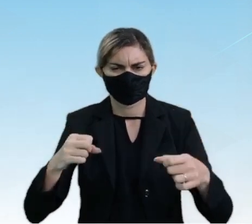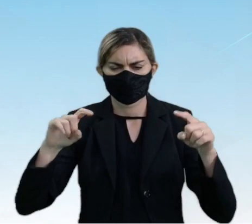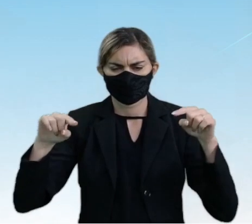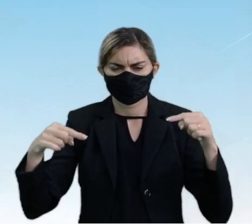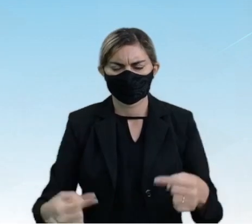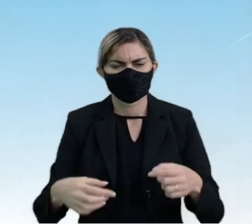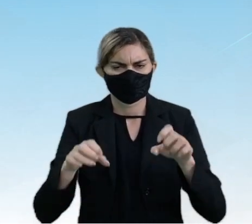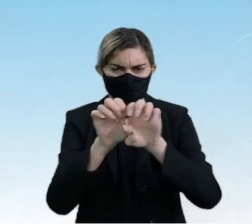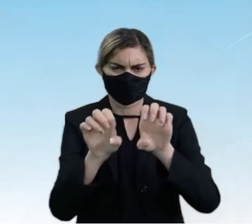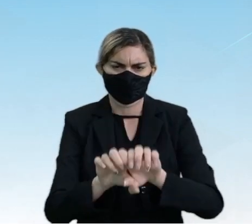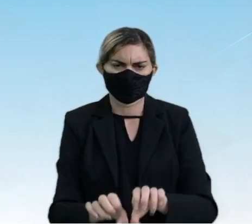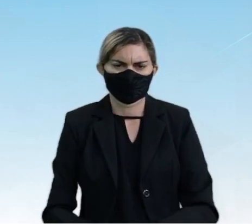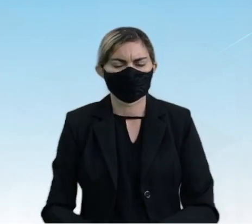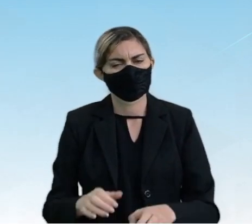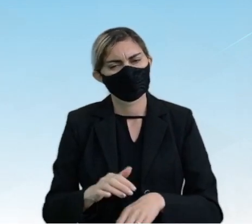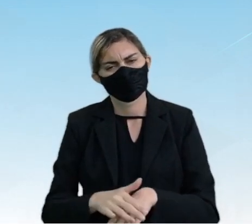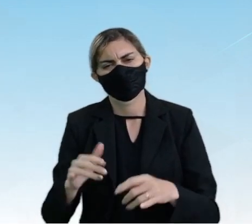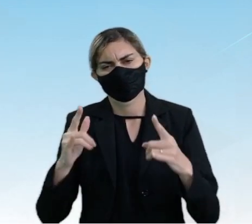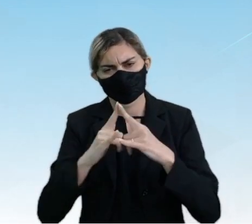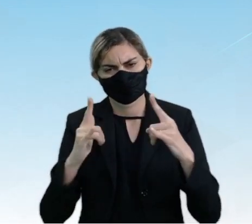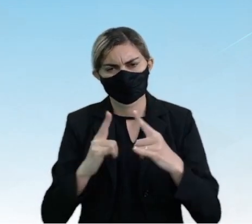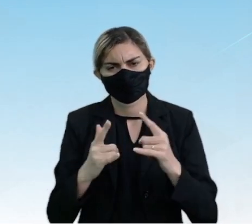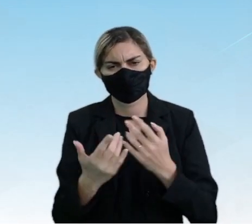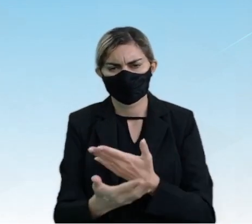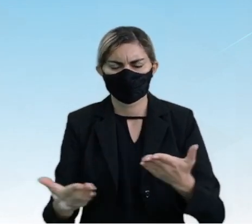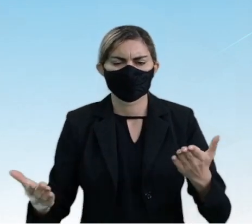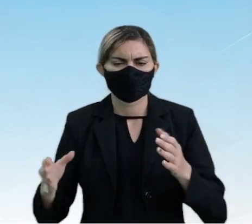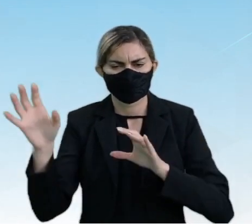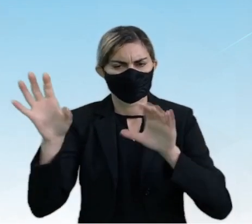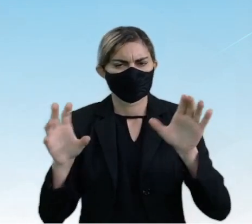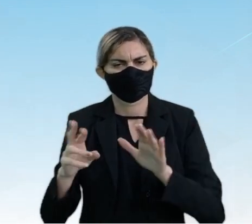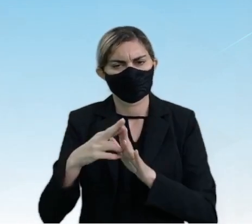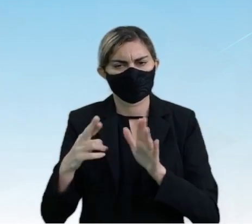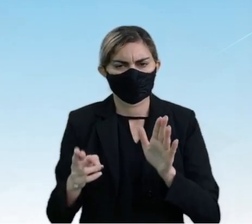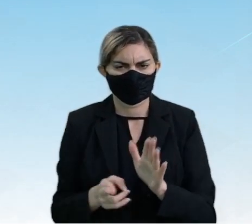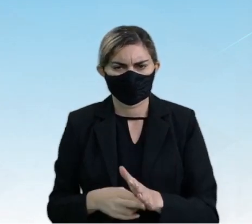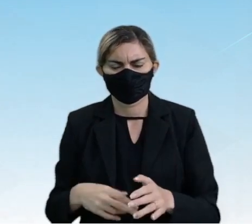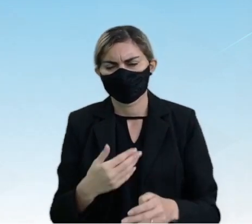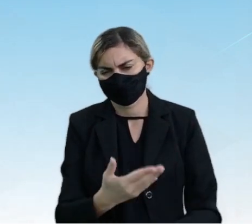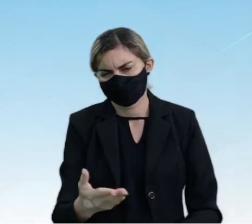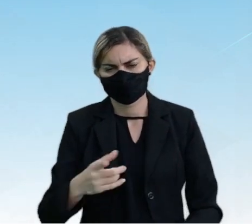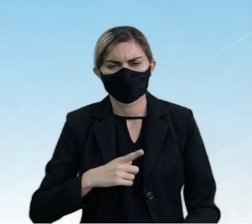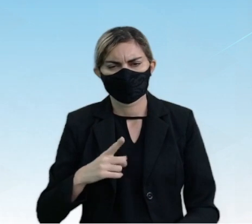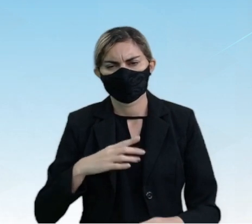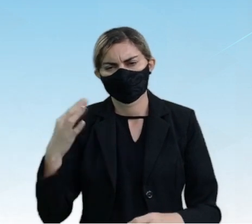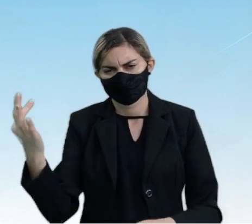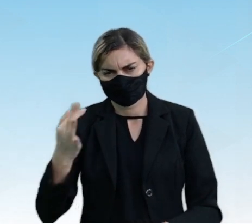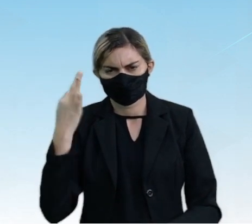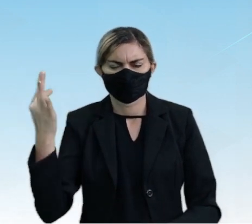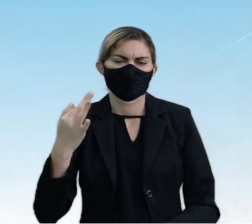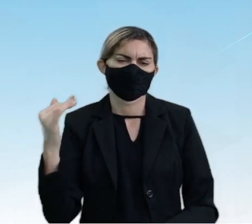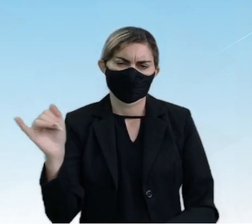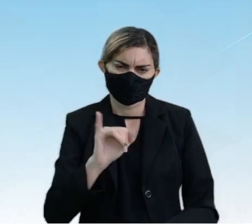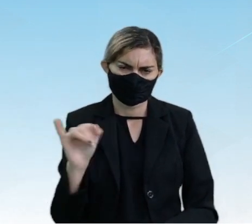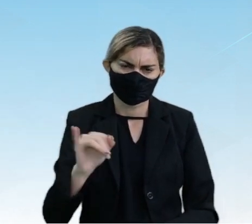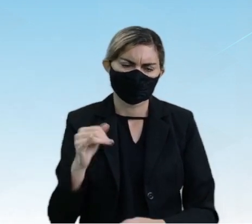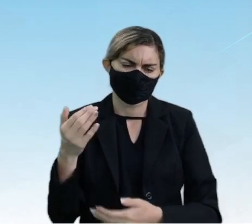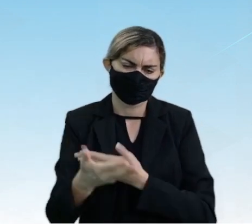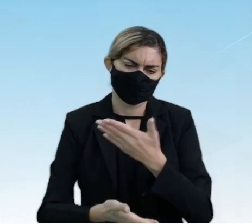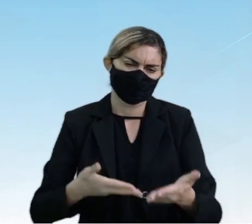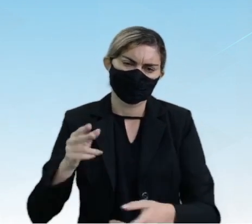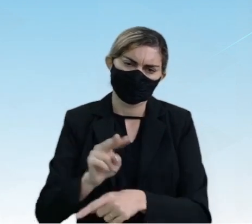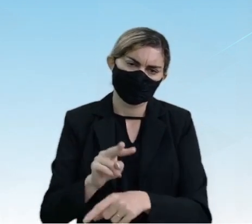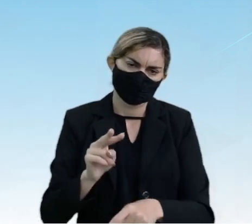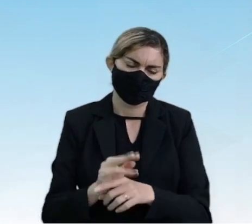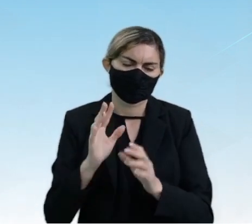bem estruturada, mais institucionalizada, né? Com seus aparelhos, com suas regras, né? Ao ponto de ter uma federação internacional que cuida de todos os